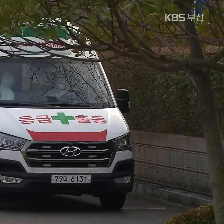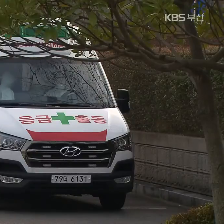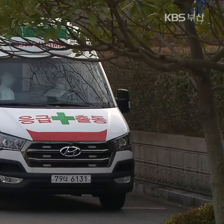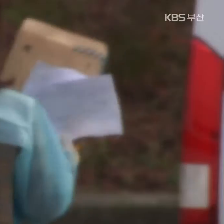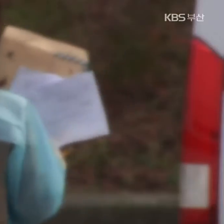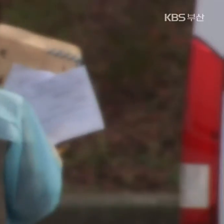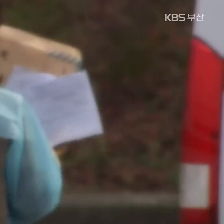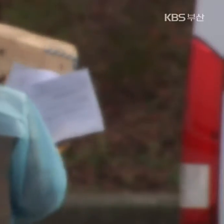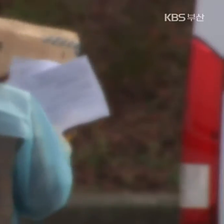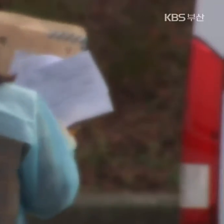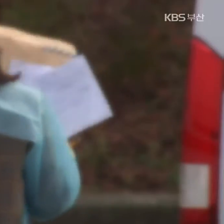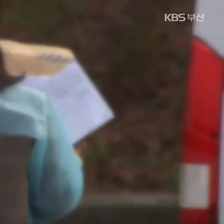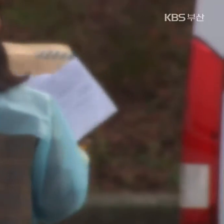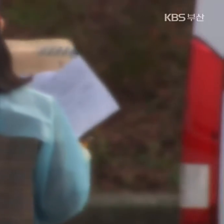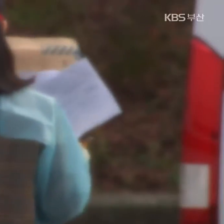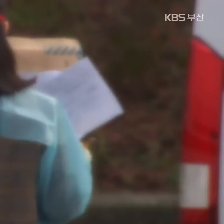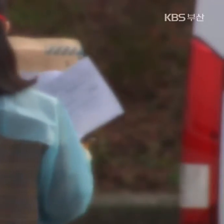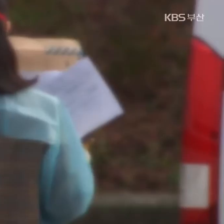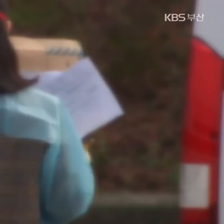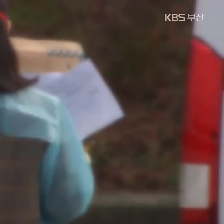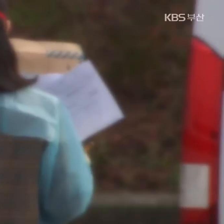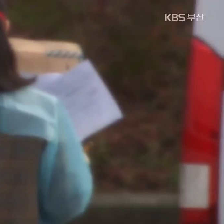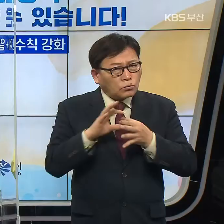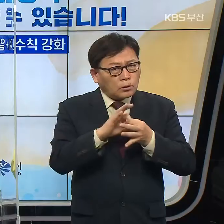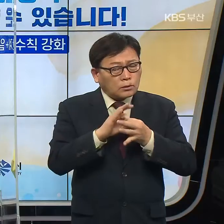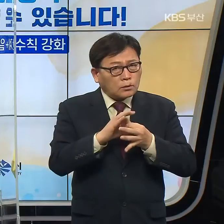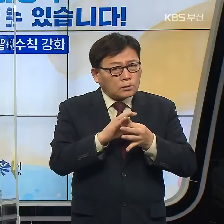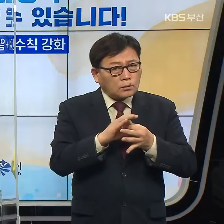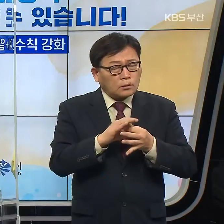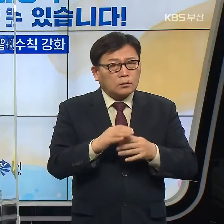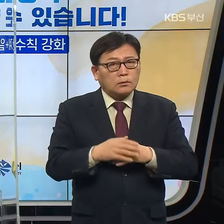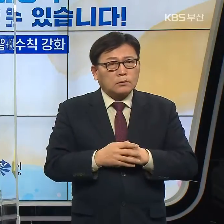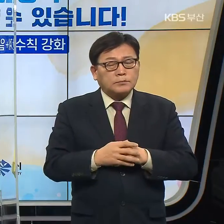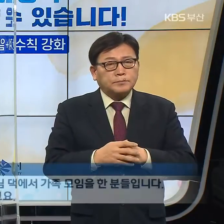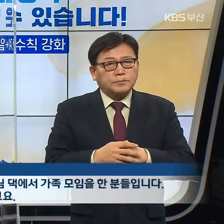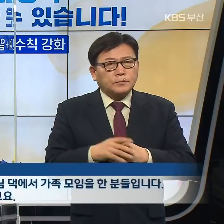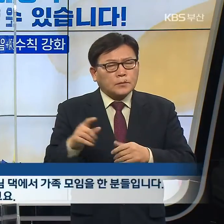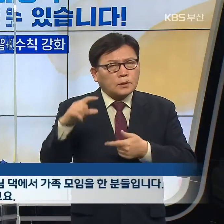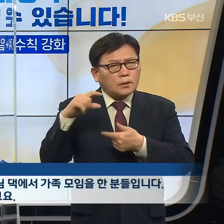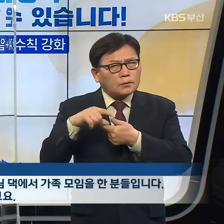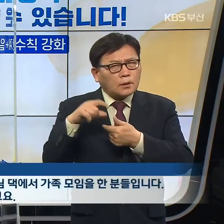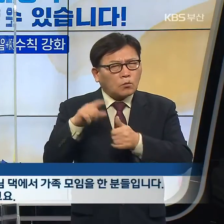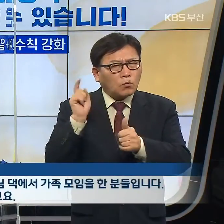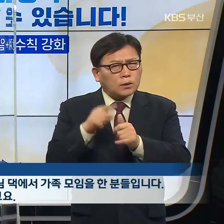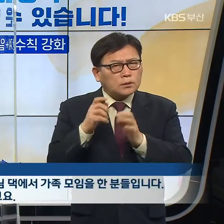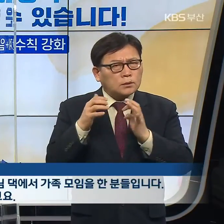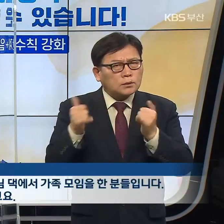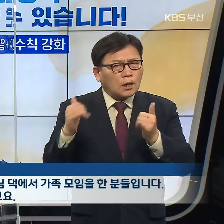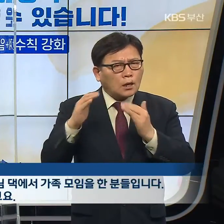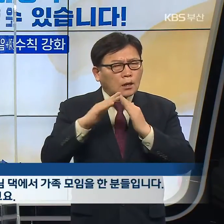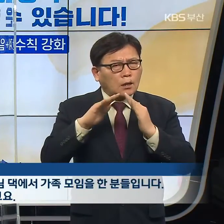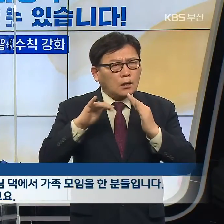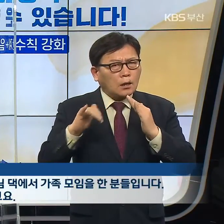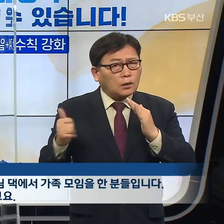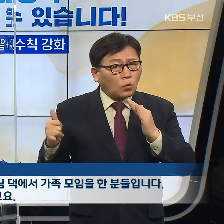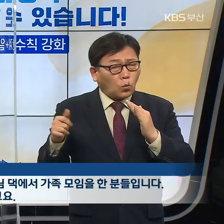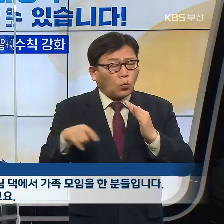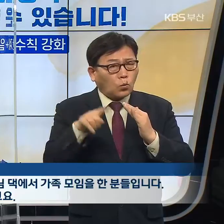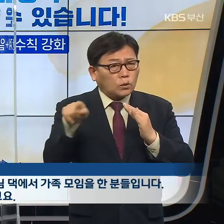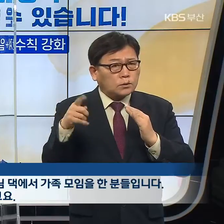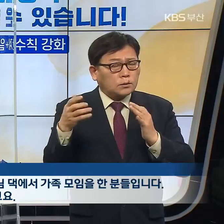다른 확진자와 접촉한 것으로 확인됐습니다. 경남 확진자의 그